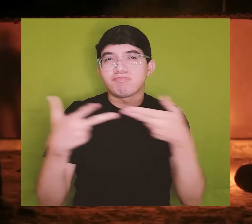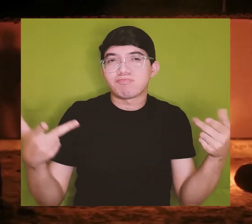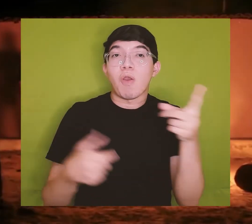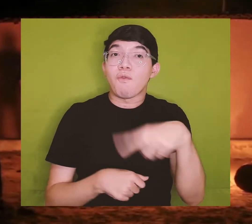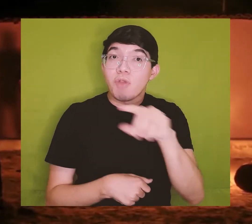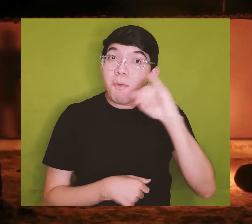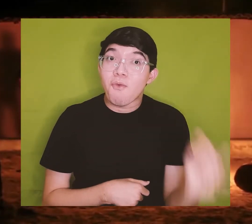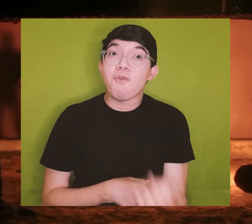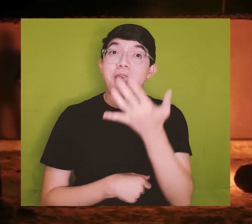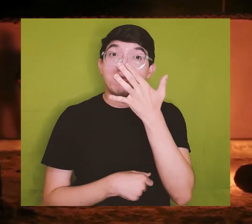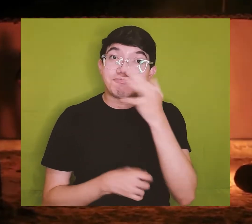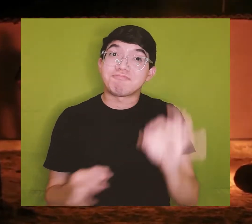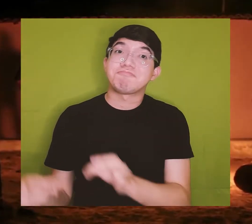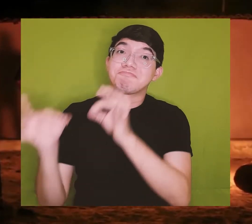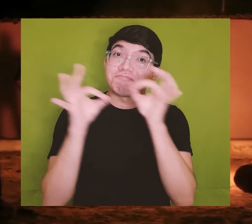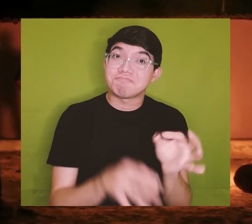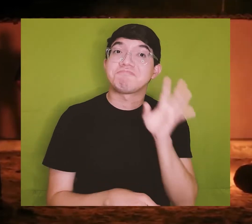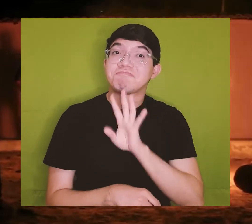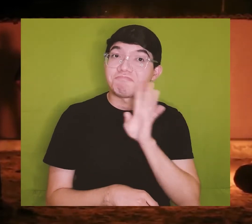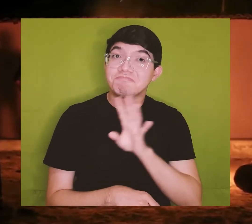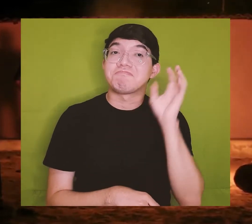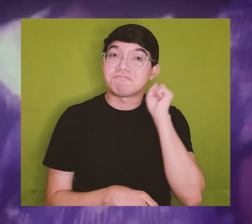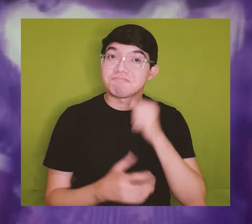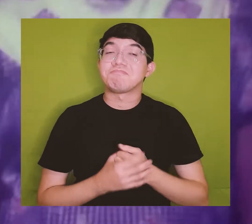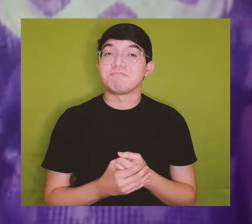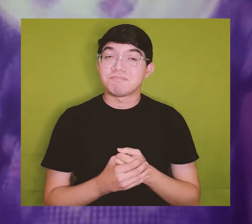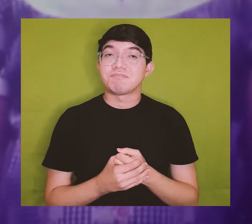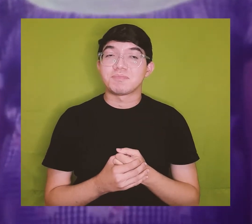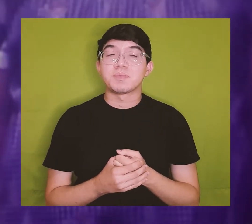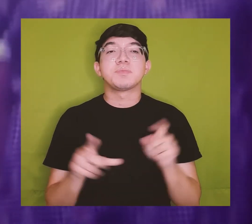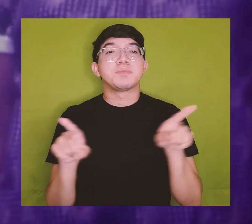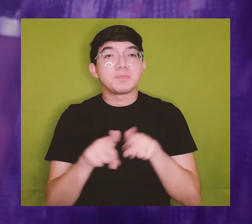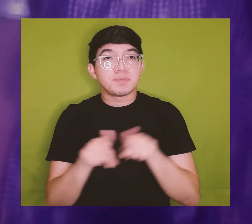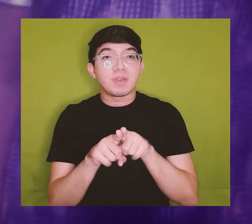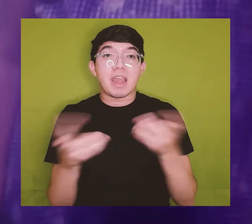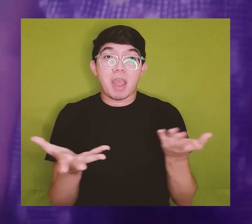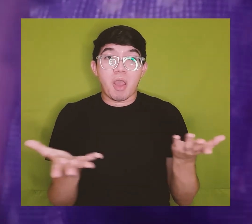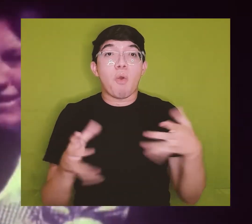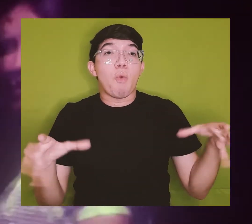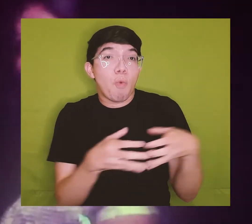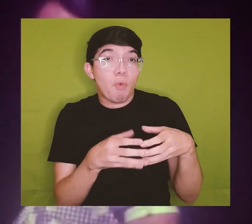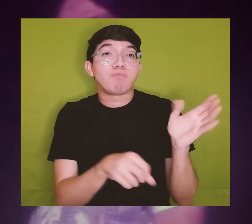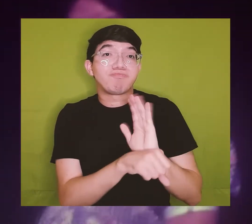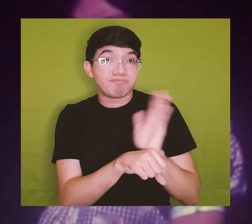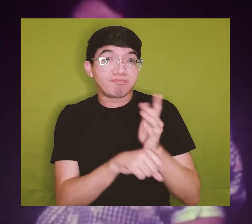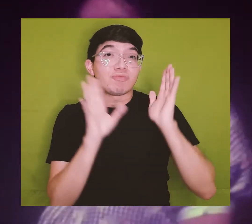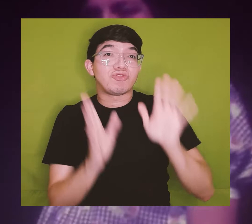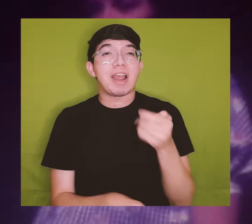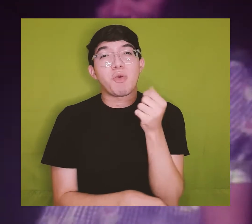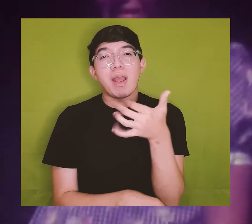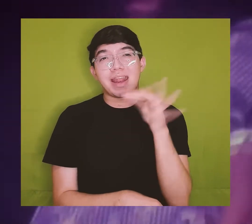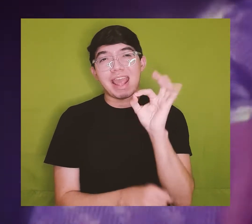curadoria. Se não ouviram, vão ouvir, que tá bem legal também. E vocês estão aqui também nos conhecendo agora, nós somos um cineclube que existe há